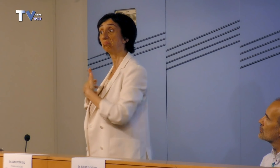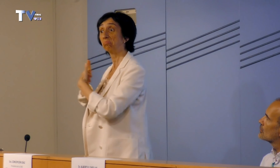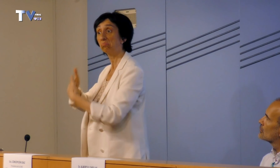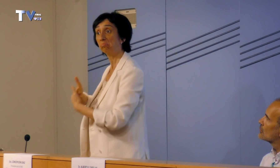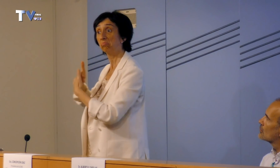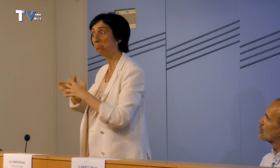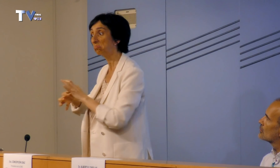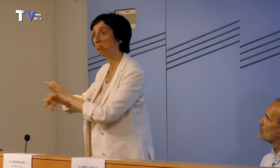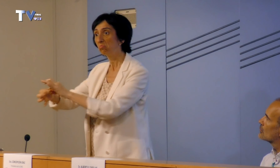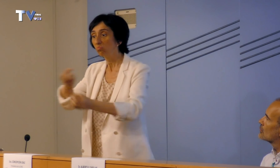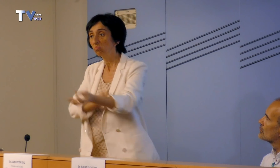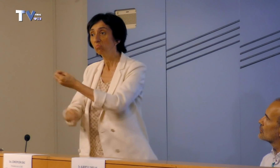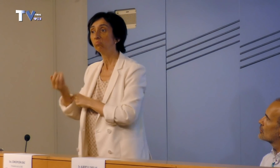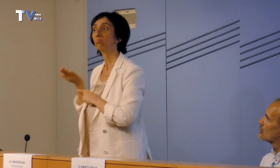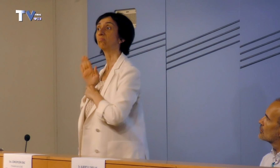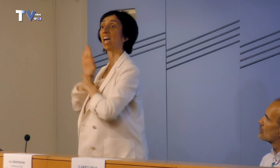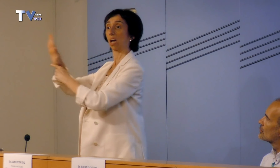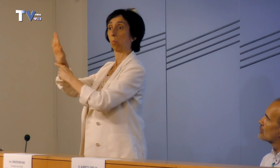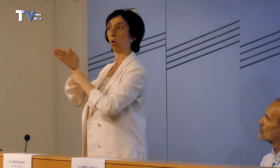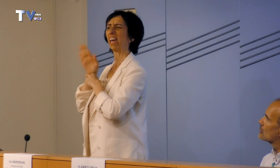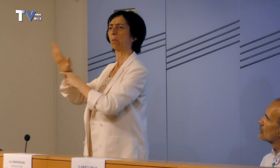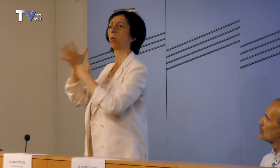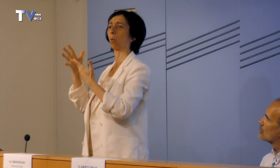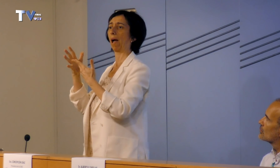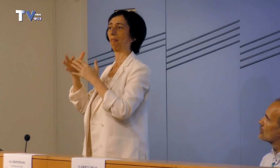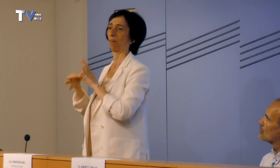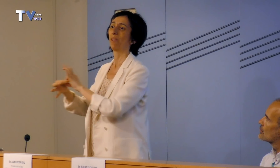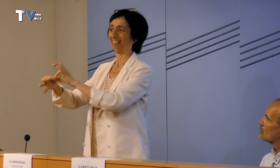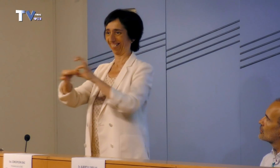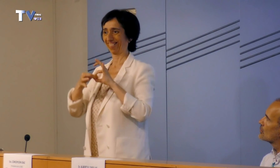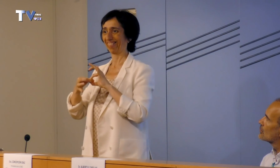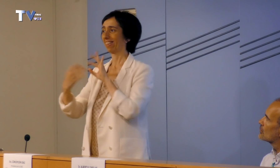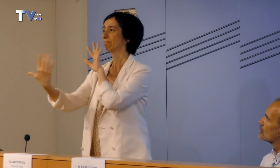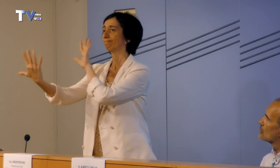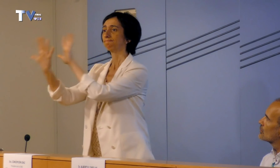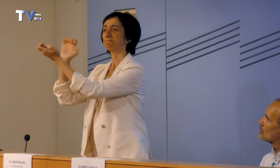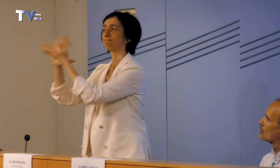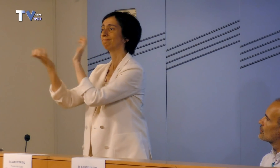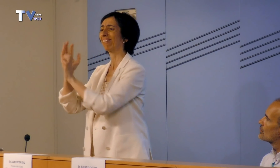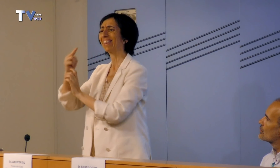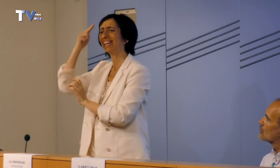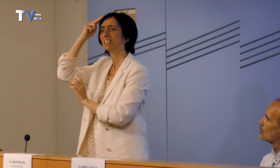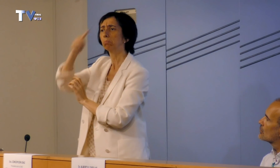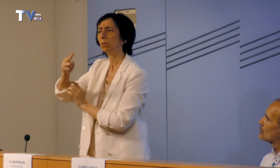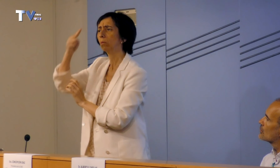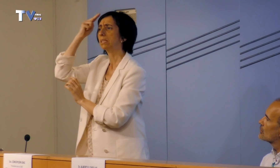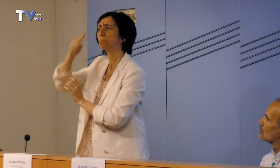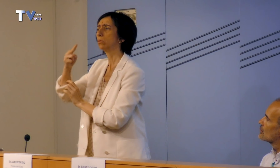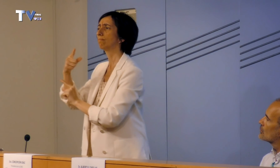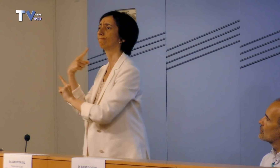món de la discapacitat com a moviment associatiu per la nostra trajectòria, la nostra col·laboració, la nostra complicitat i la nostra bona